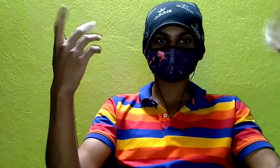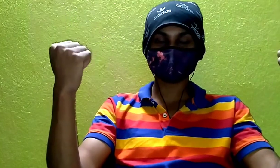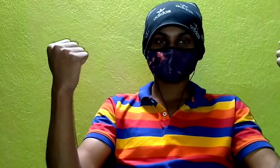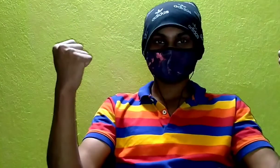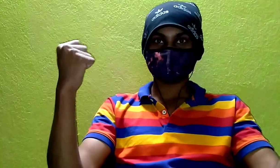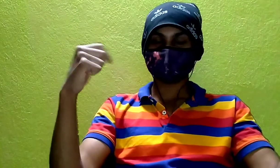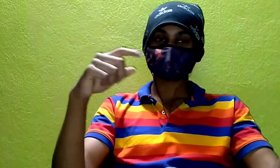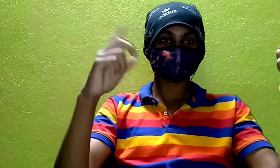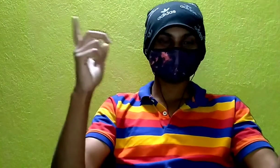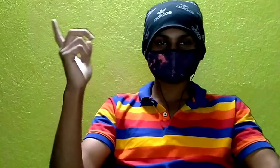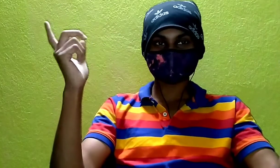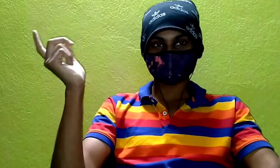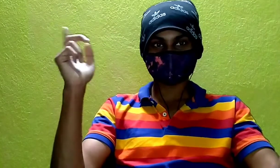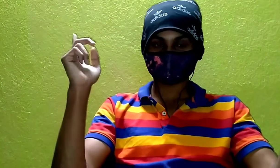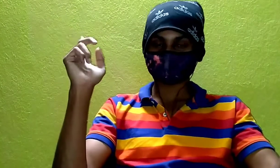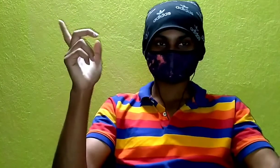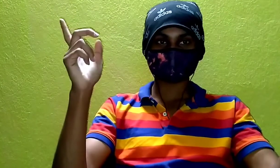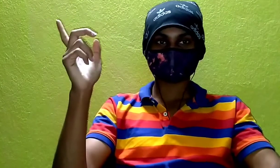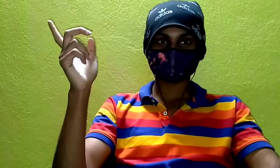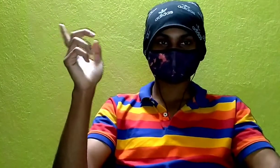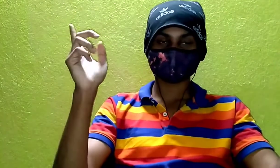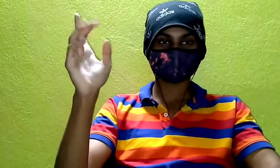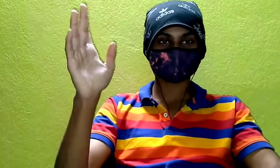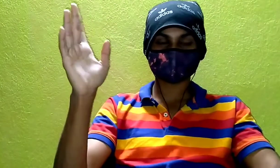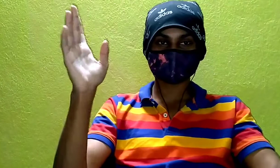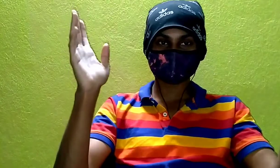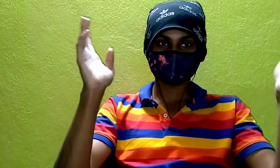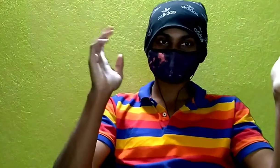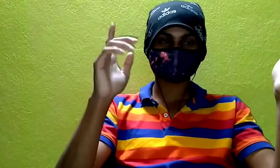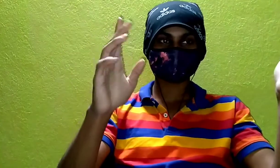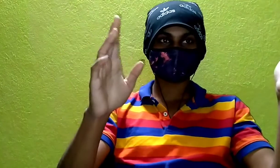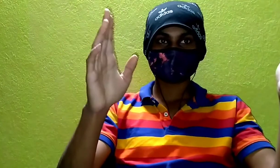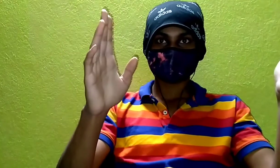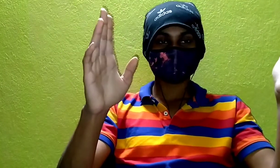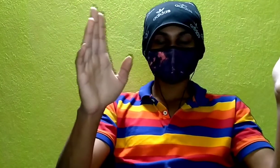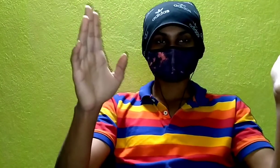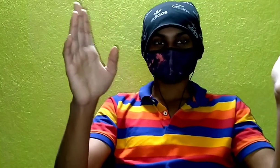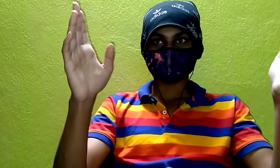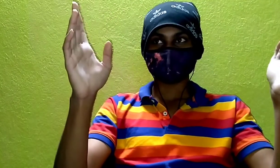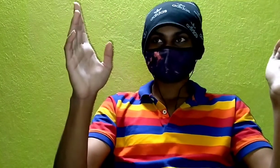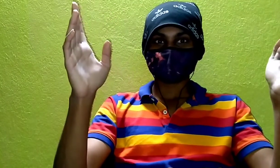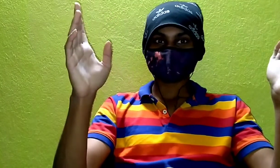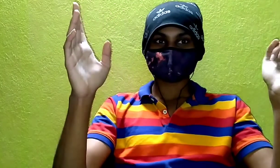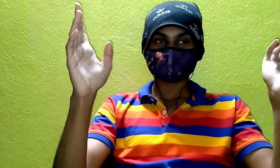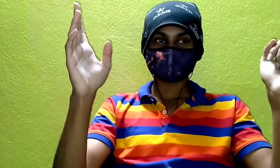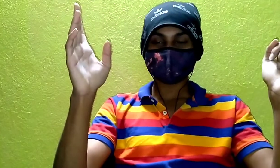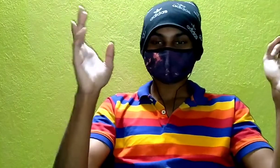है यह वापिस उसका चैनल कमी लाकर आप सब्सक्राइब करना भी मत बंद है एक नंबर वह वीडियो डांस है उसका स्टाइल